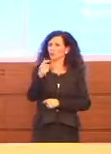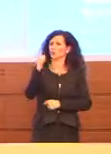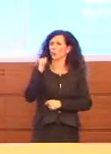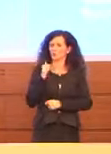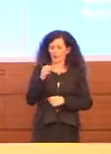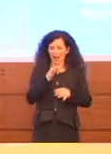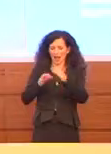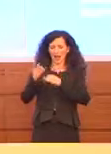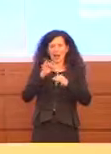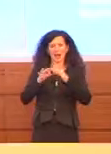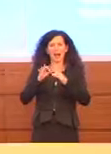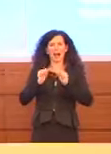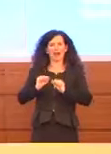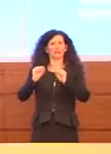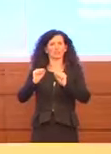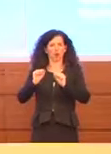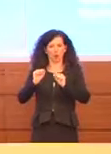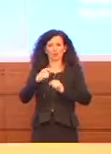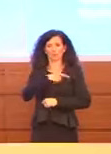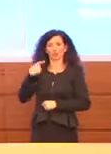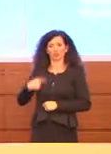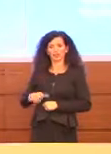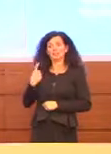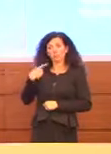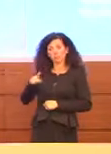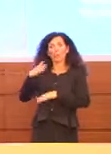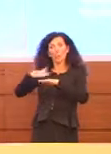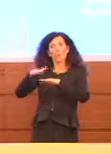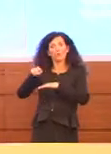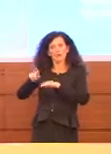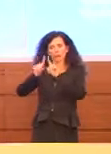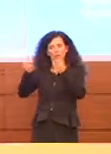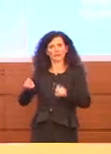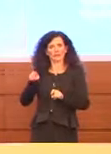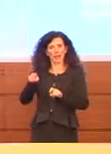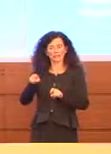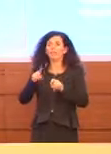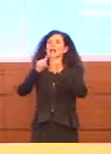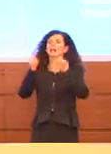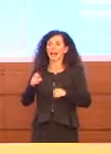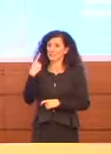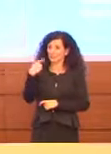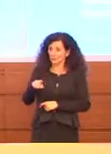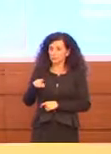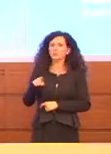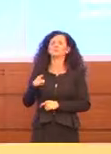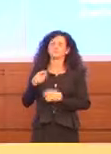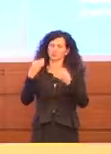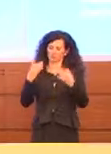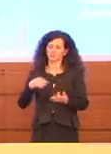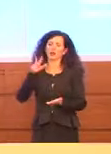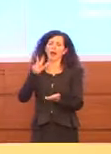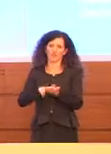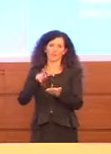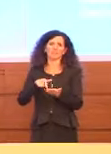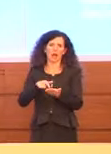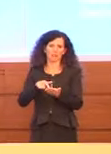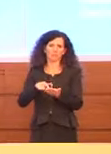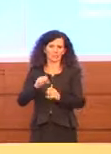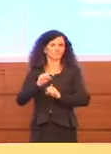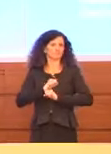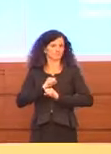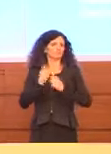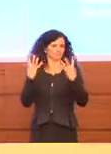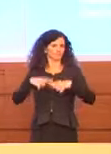cinesi è stato fatto con uno di questi testi in tecnica crea questi sono testa affidabili ora la sua domanda va